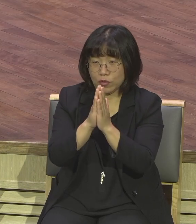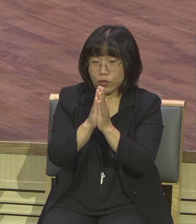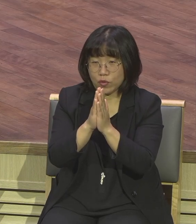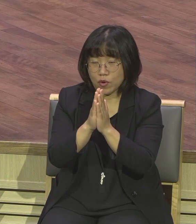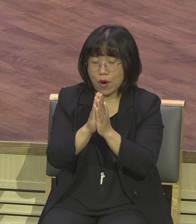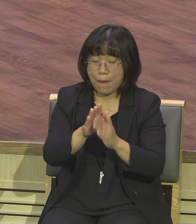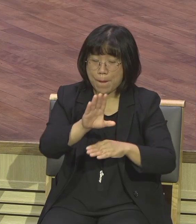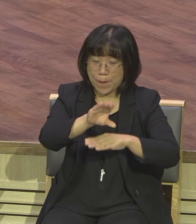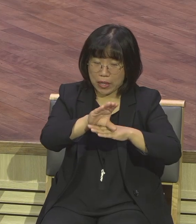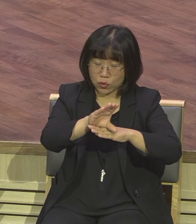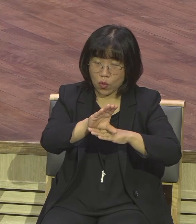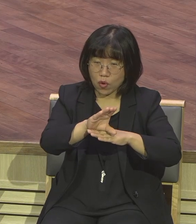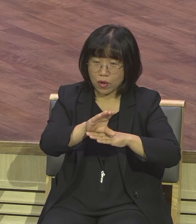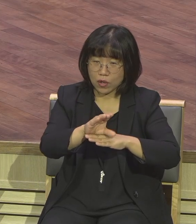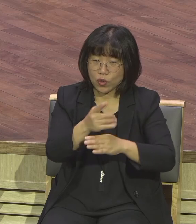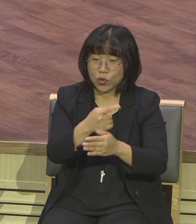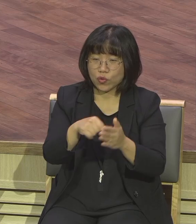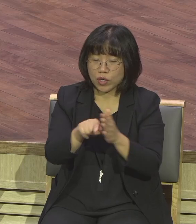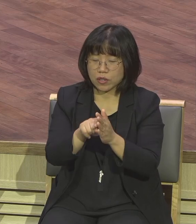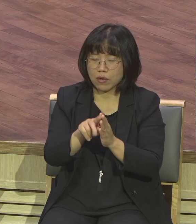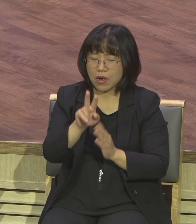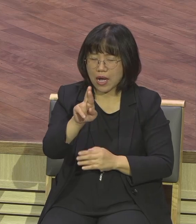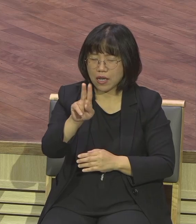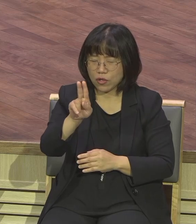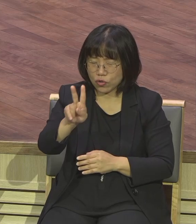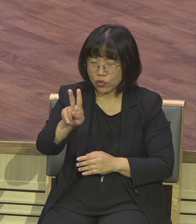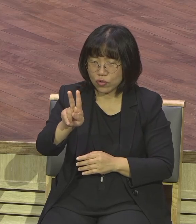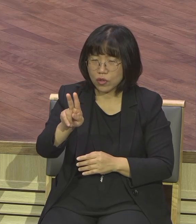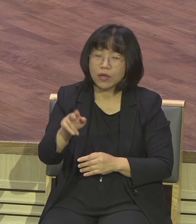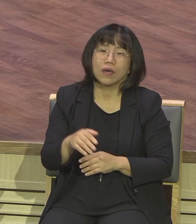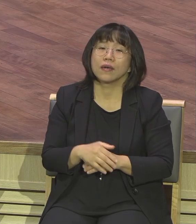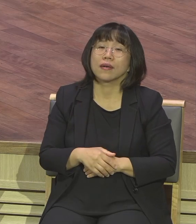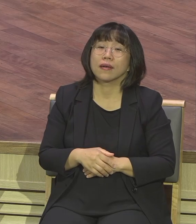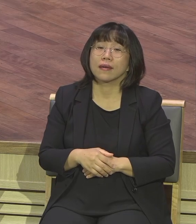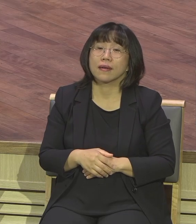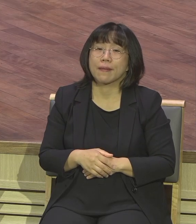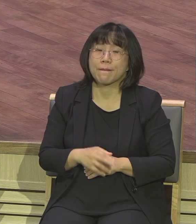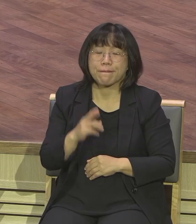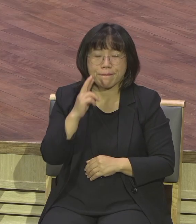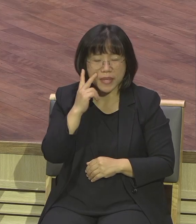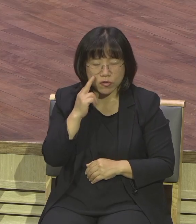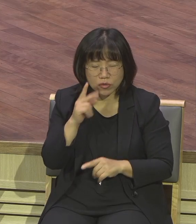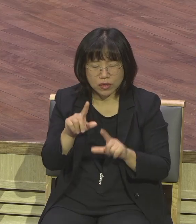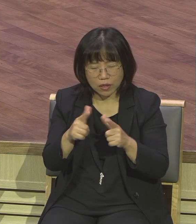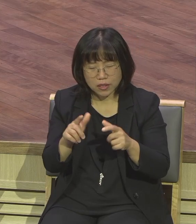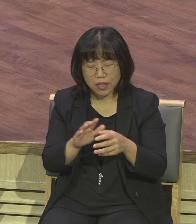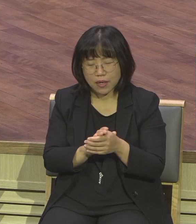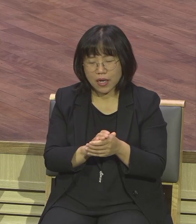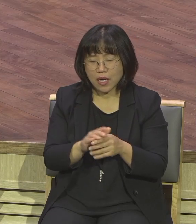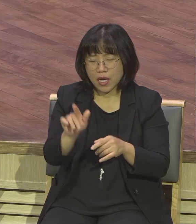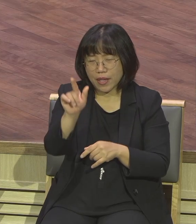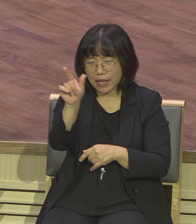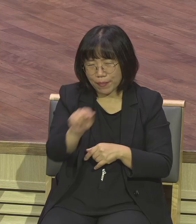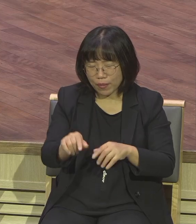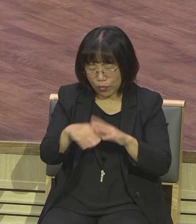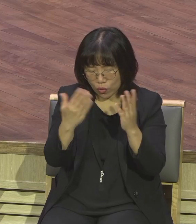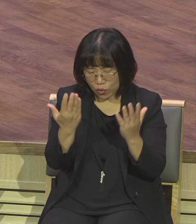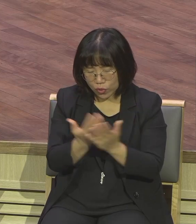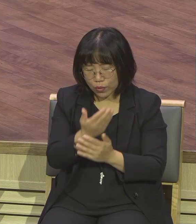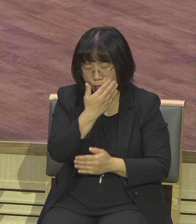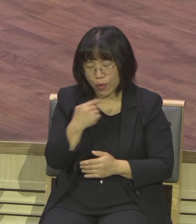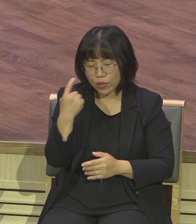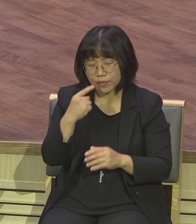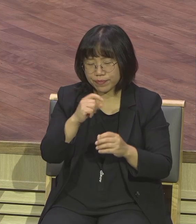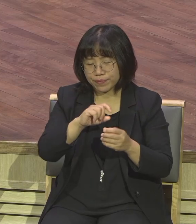가지고도 그렇게 기도 쫙 알류 동남아 아프리카 이 미주 전역 남미 미주 전역에 복음이 전거되게